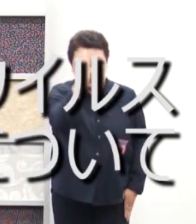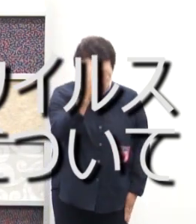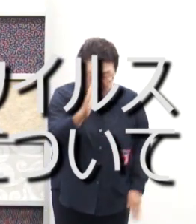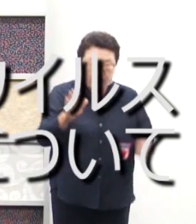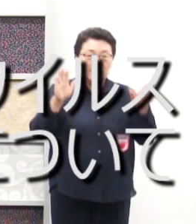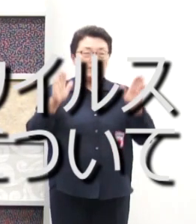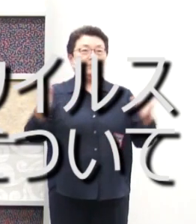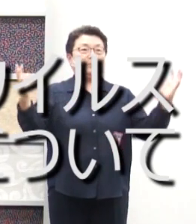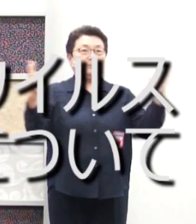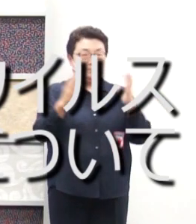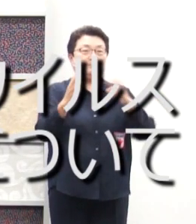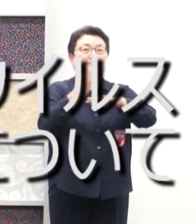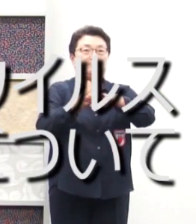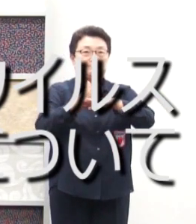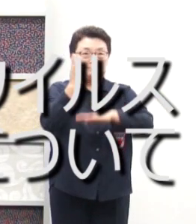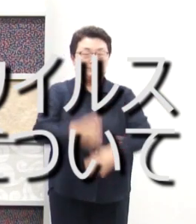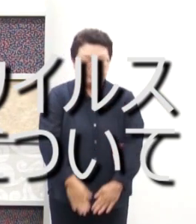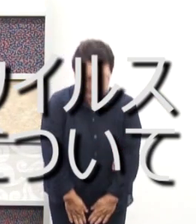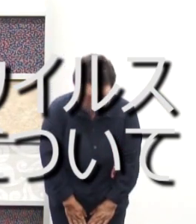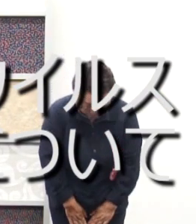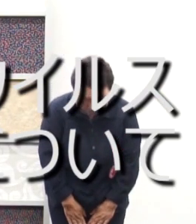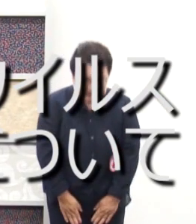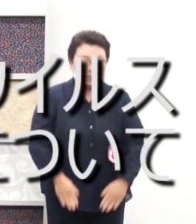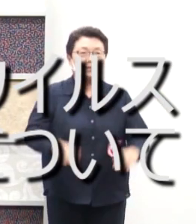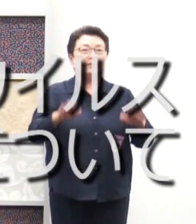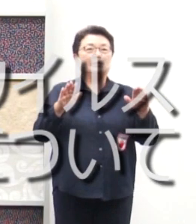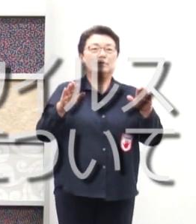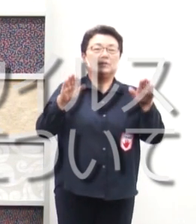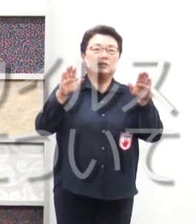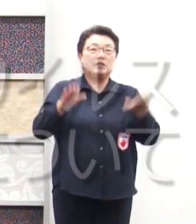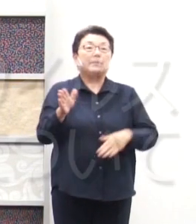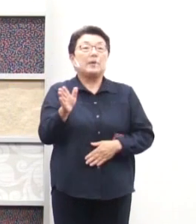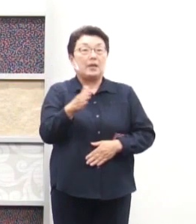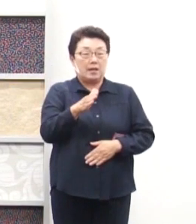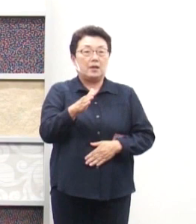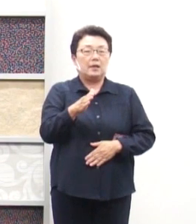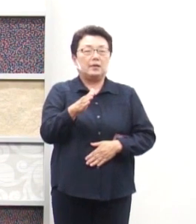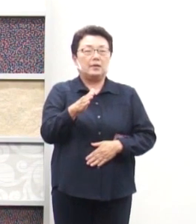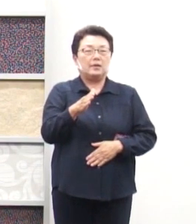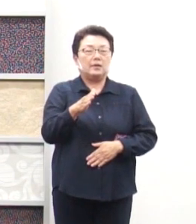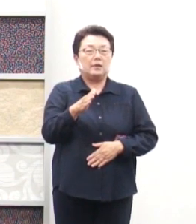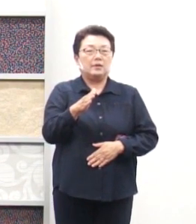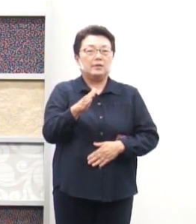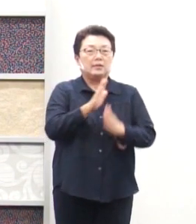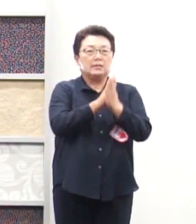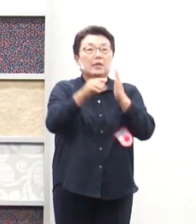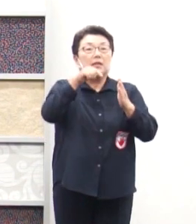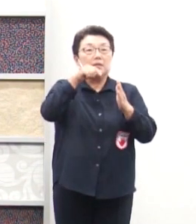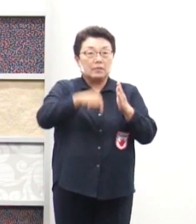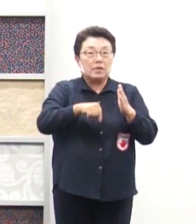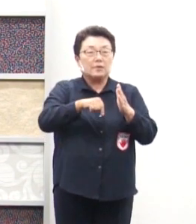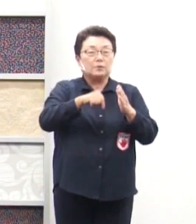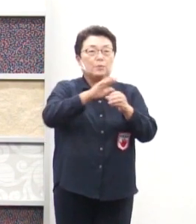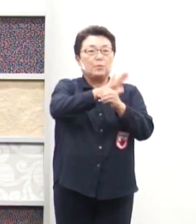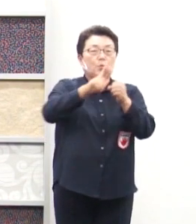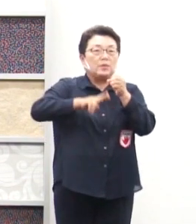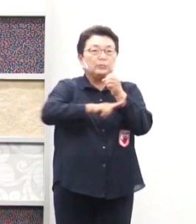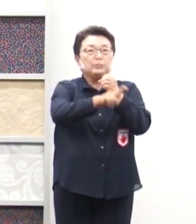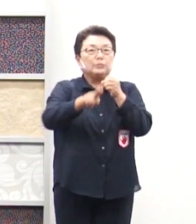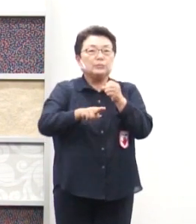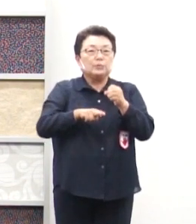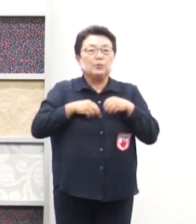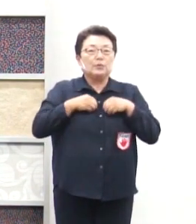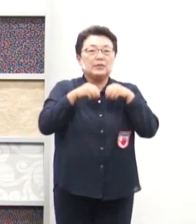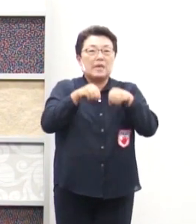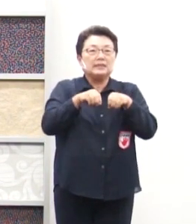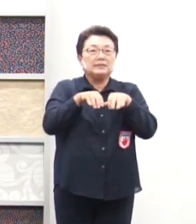本日はお集まりいただきましてありがとうございます。それではただいまから、県内における新型コロナウイルスの感染